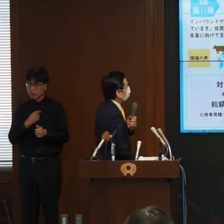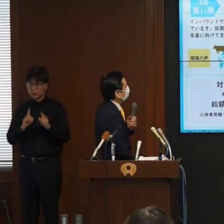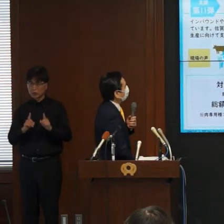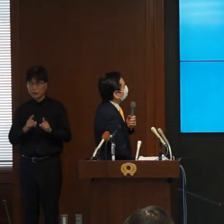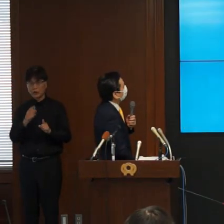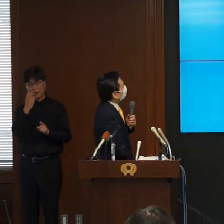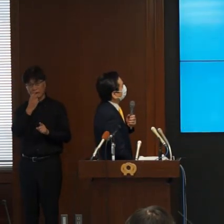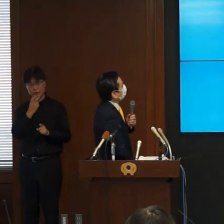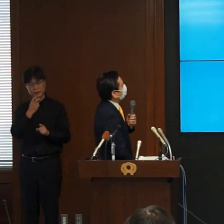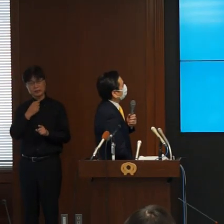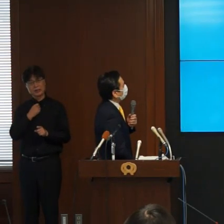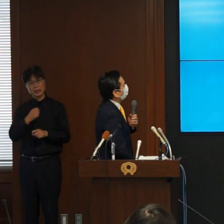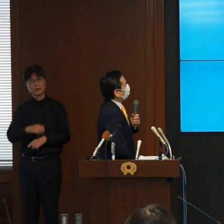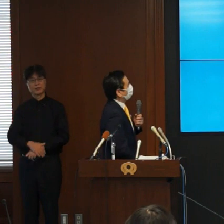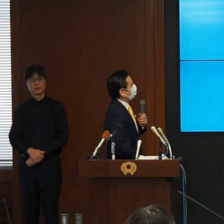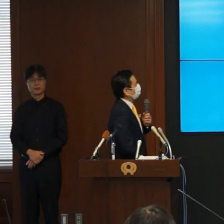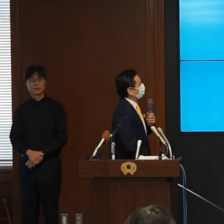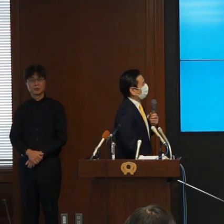はい、